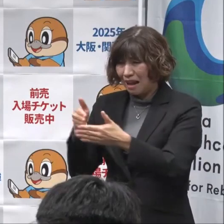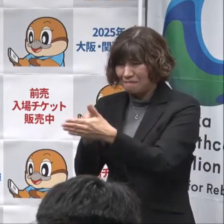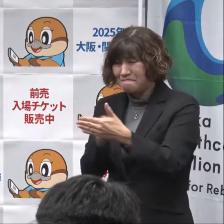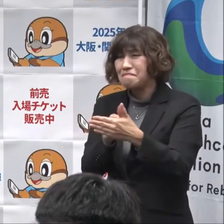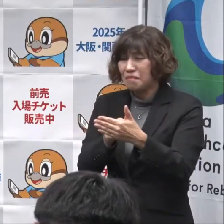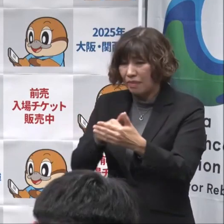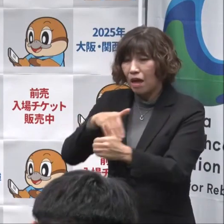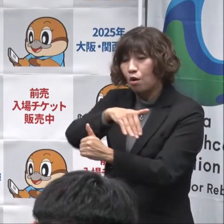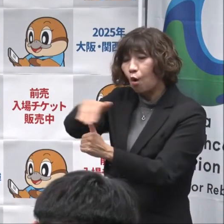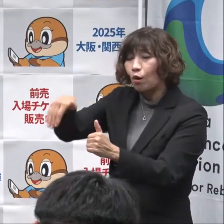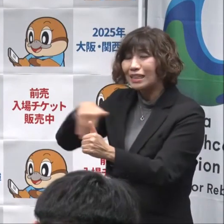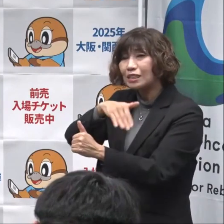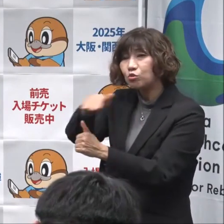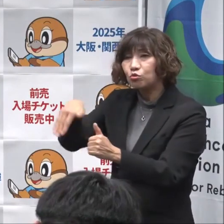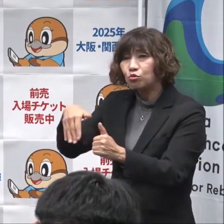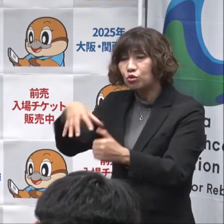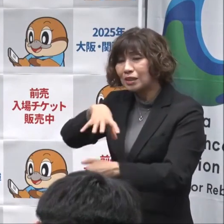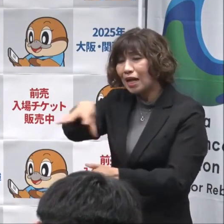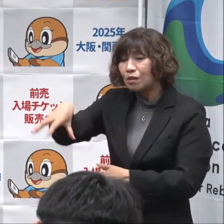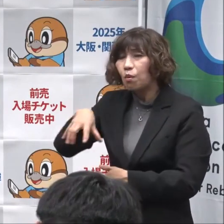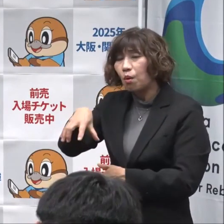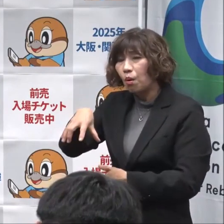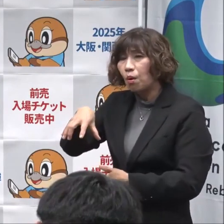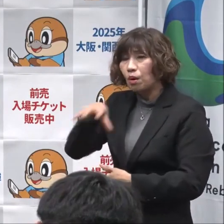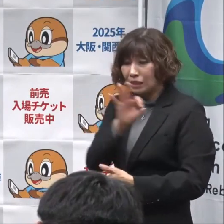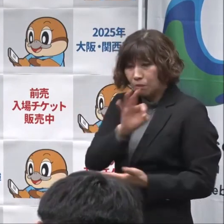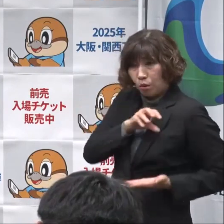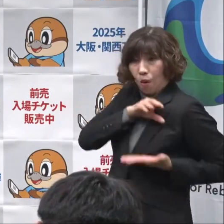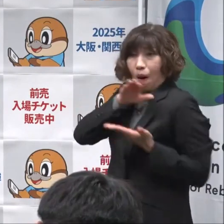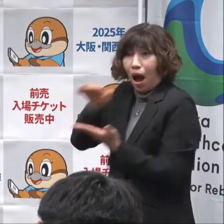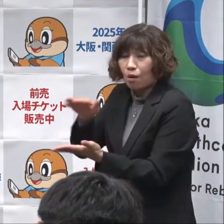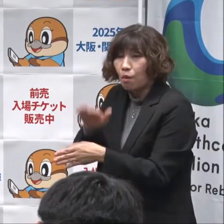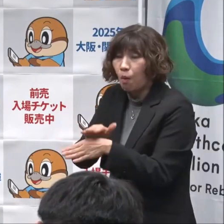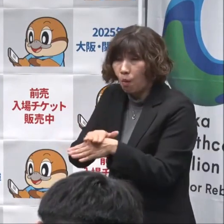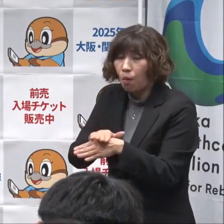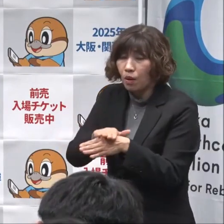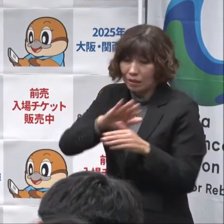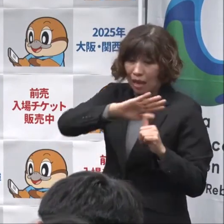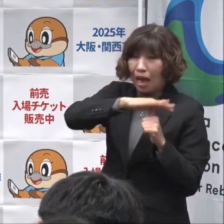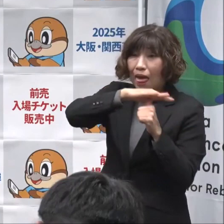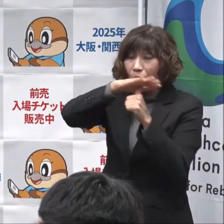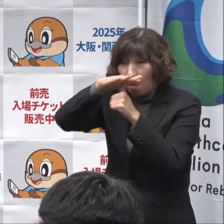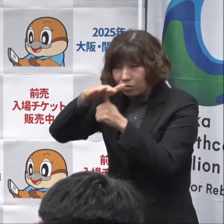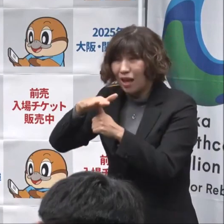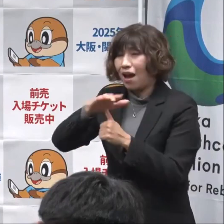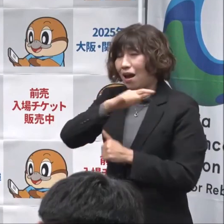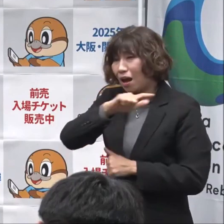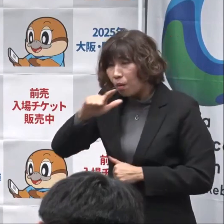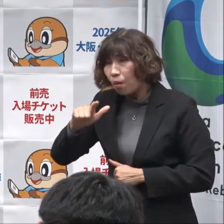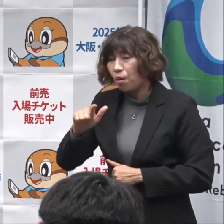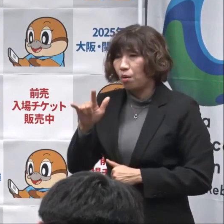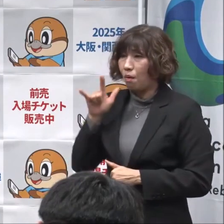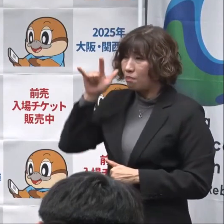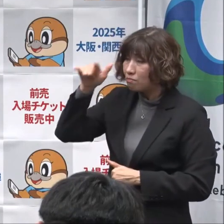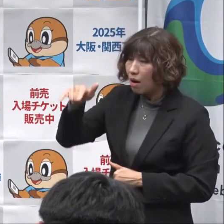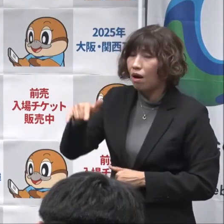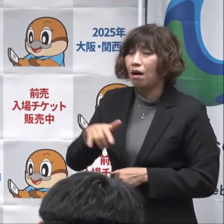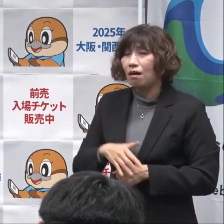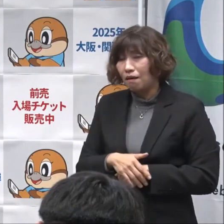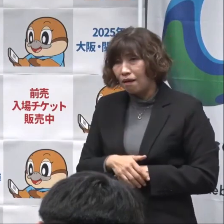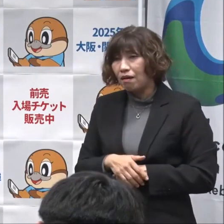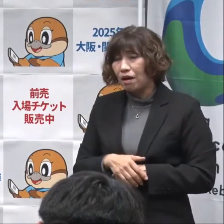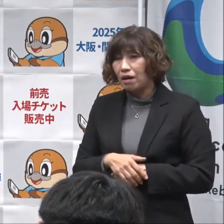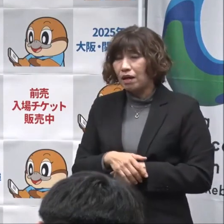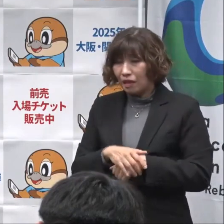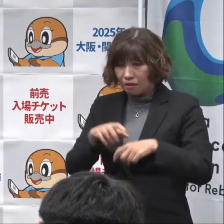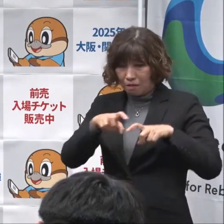になると思うんですけれども、空を使った物資の輸送であったり、これは自衛隊のヘリもあるんですけども、もっと簡易な方法でできないかと、ドローンなんかも